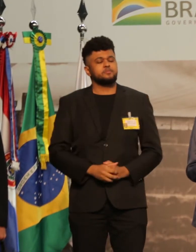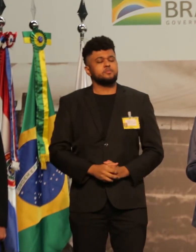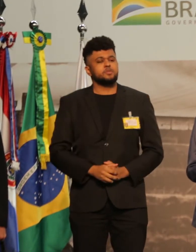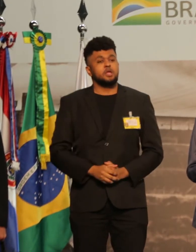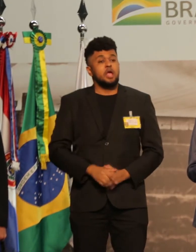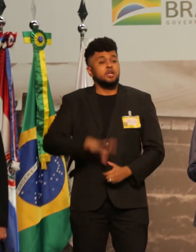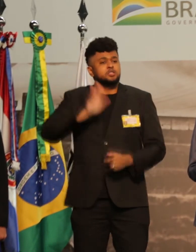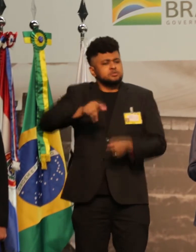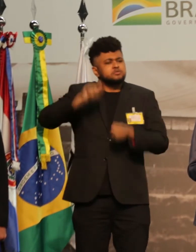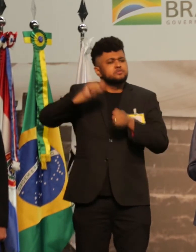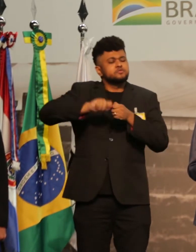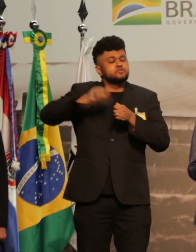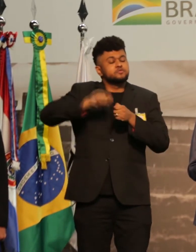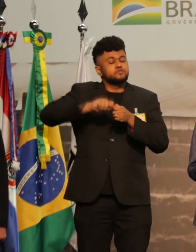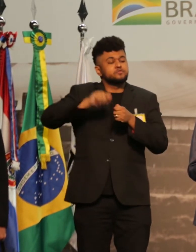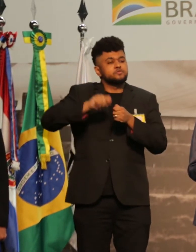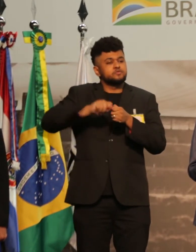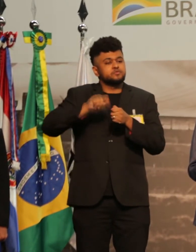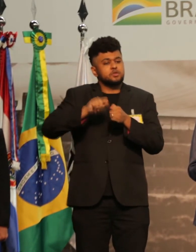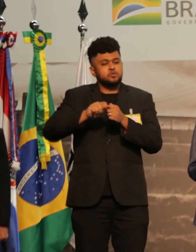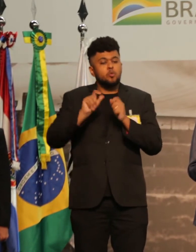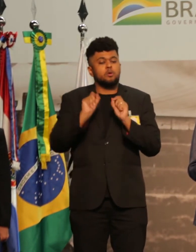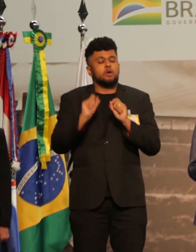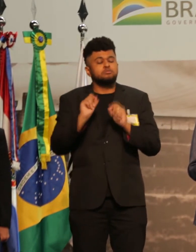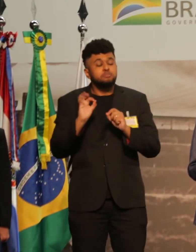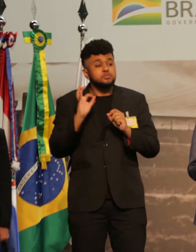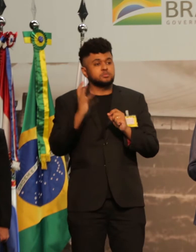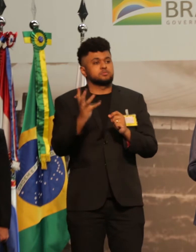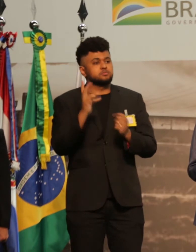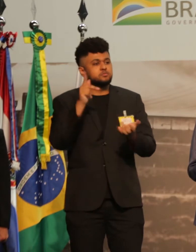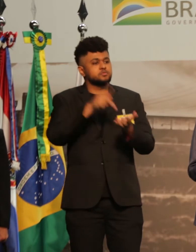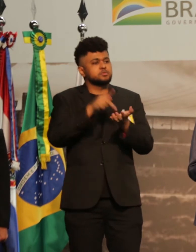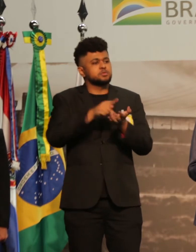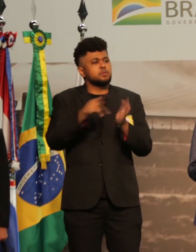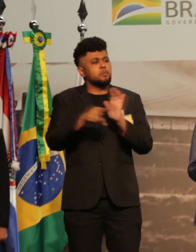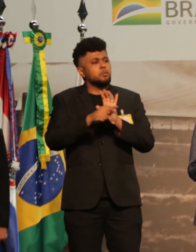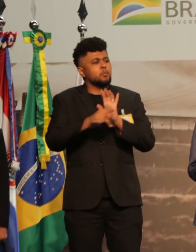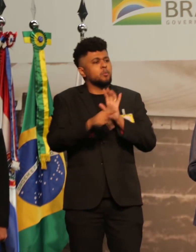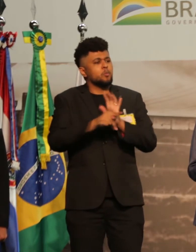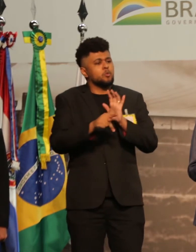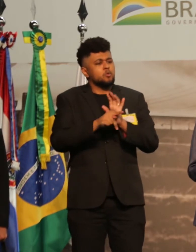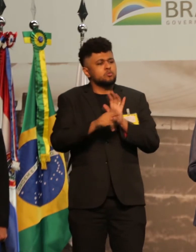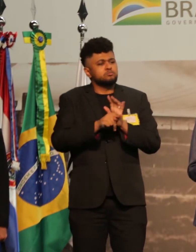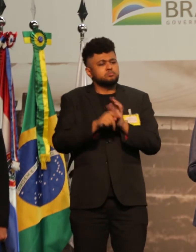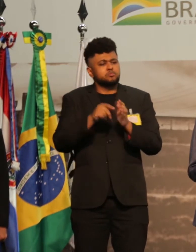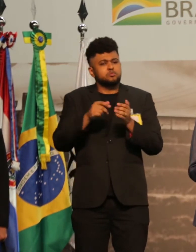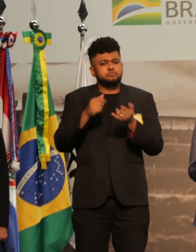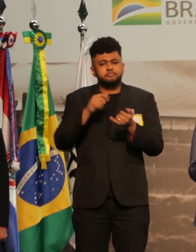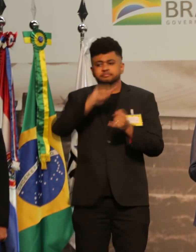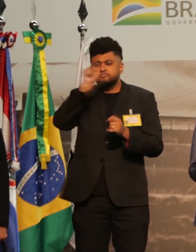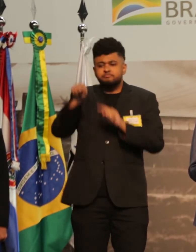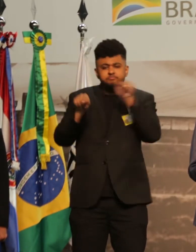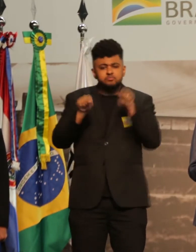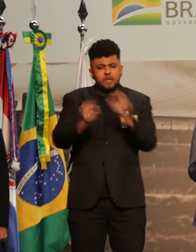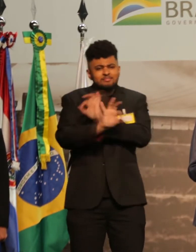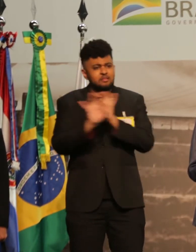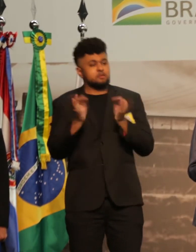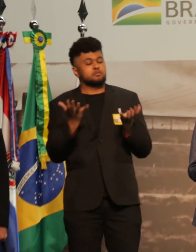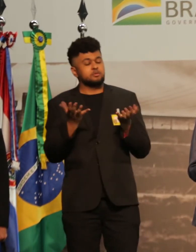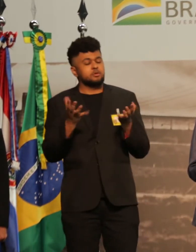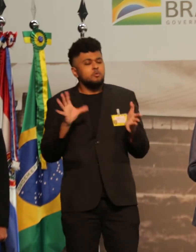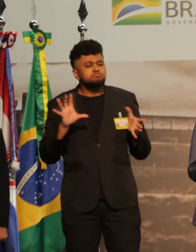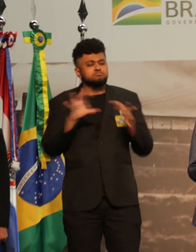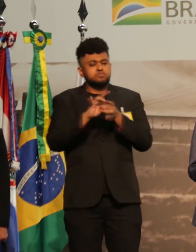Isso foi feito, materializado, por meio de legados inquestionáveis,